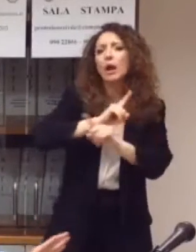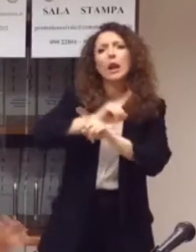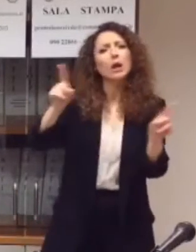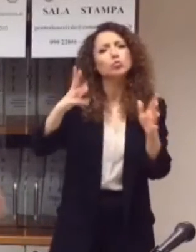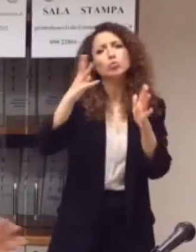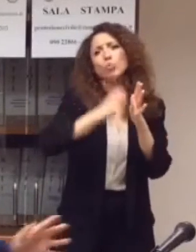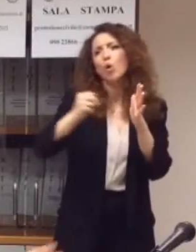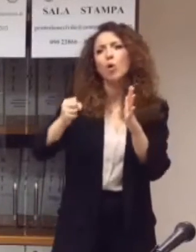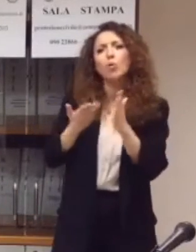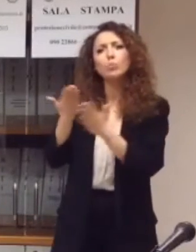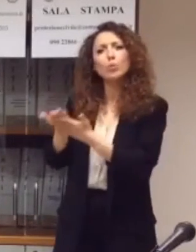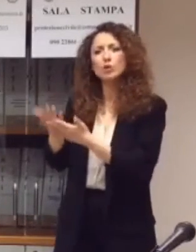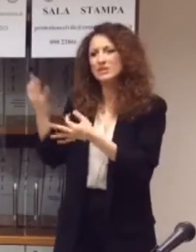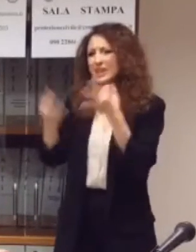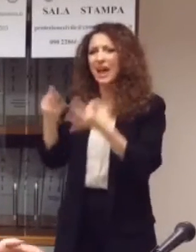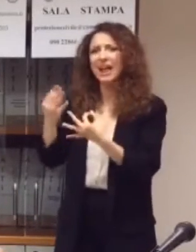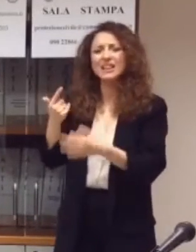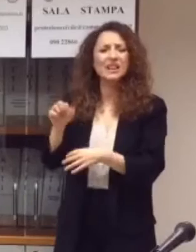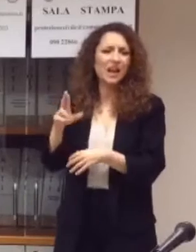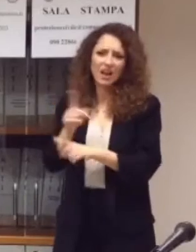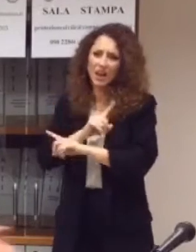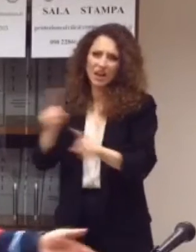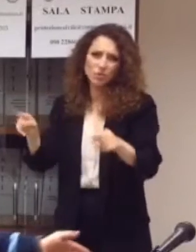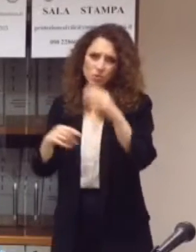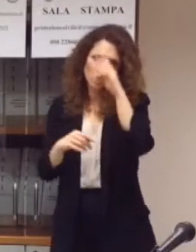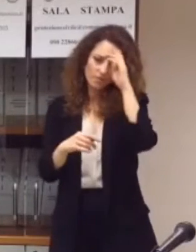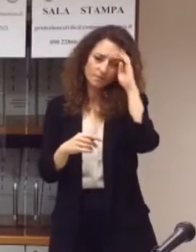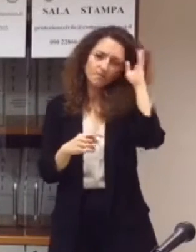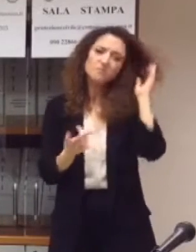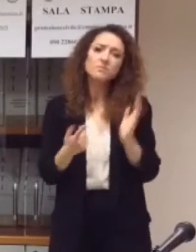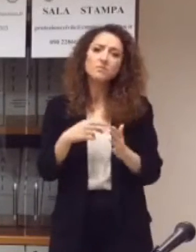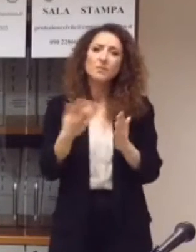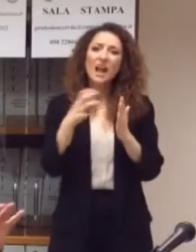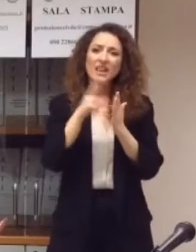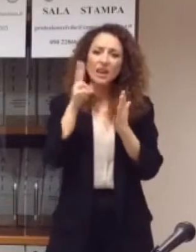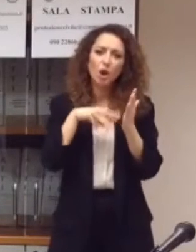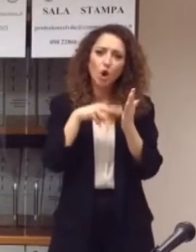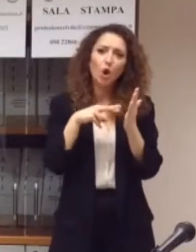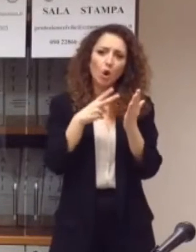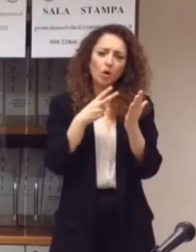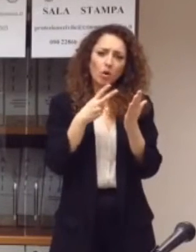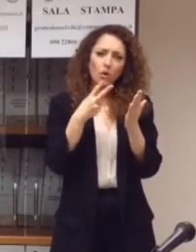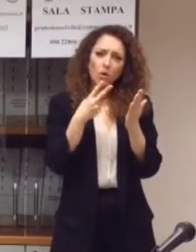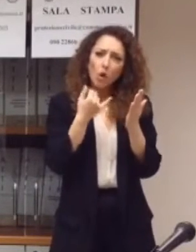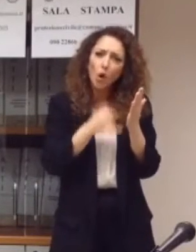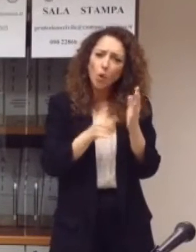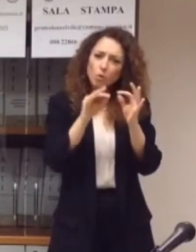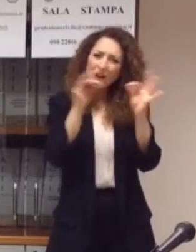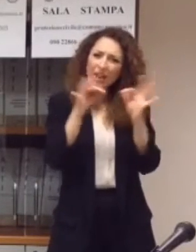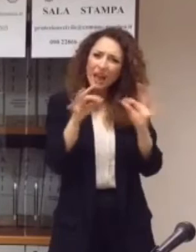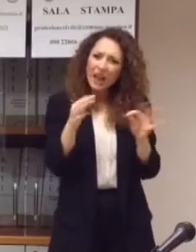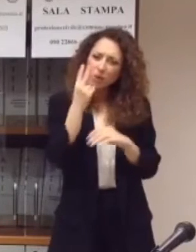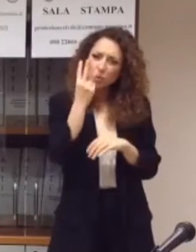con grande correttezza l'articolo oggi che ho letto, dico anche sulla Gazzetta del Sud, si è concluso con queste due righe che mi